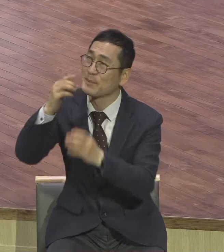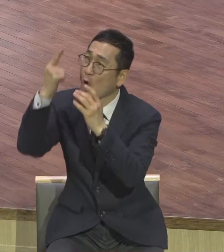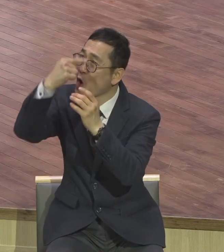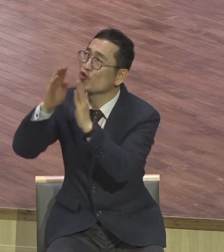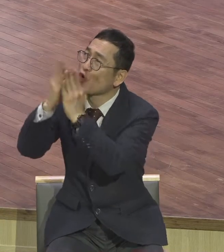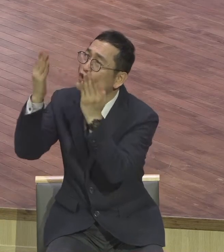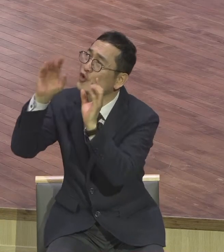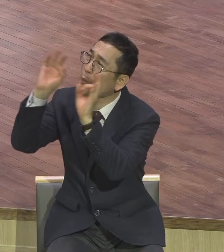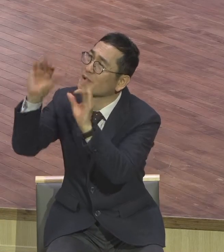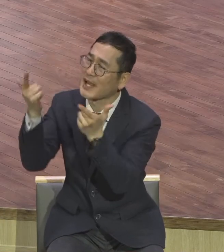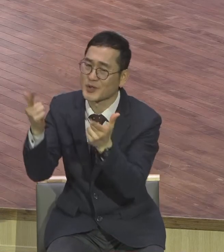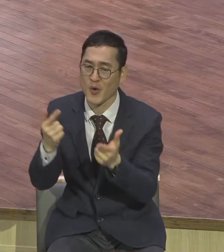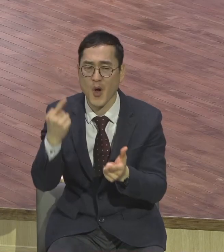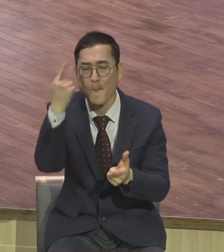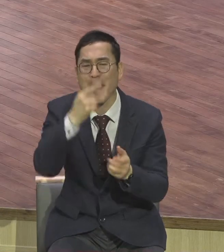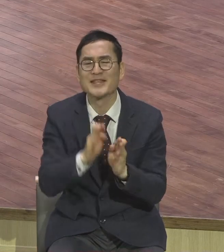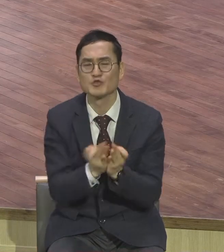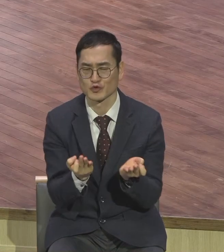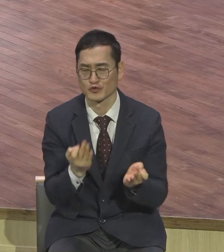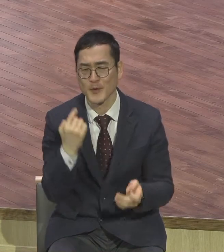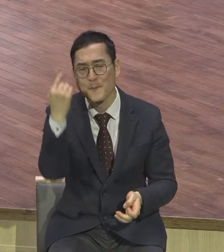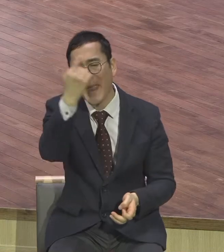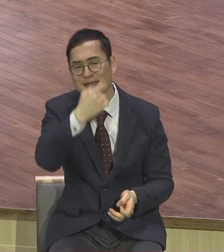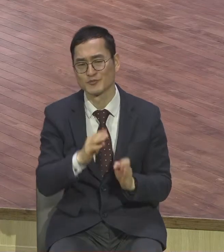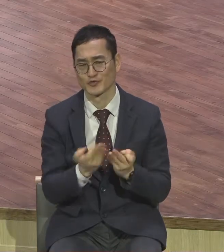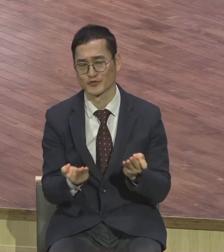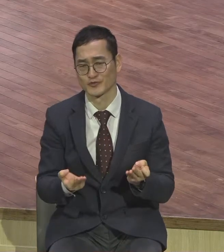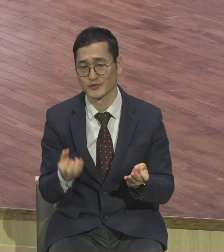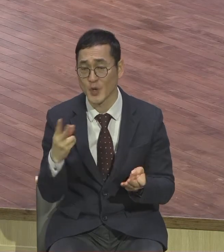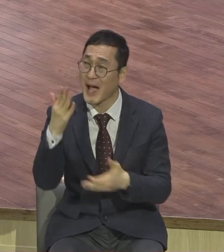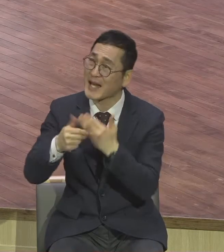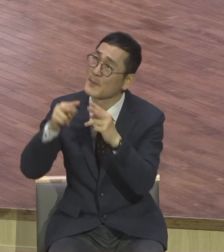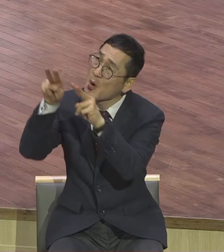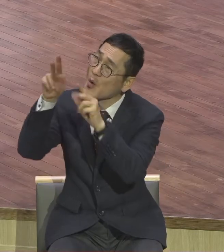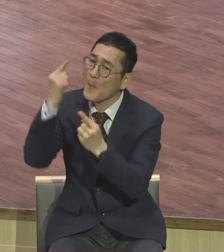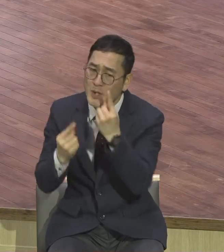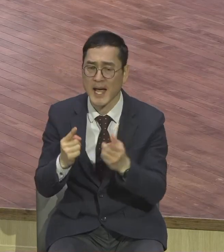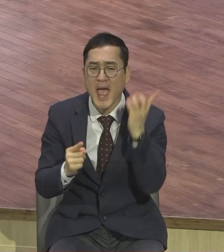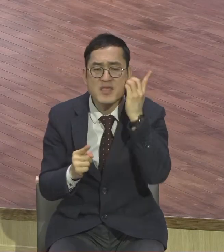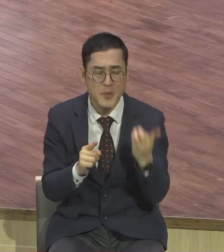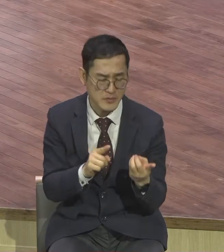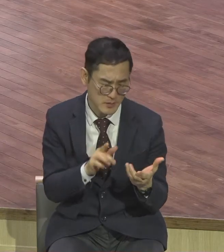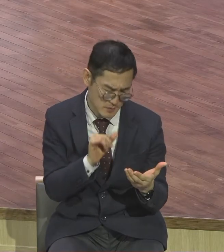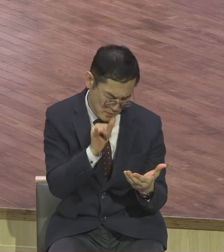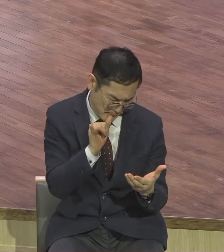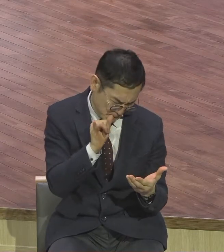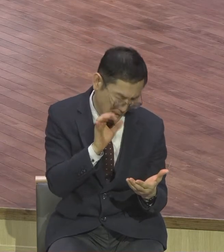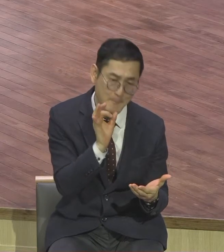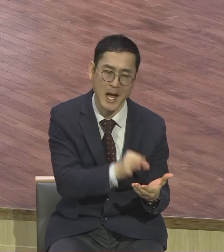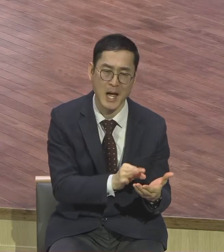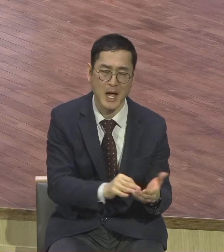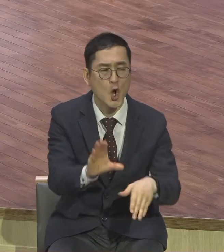하나님 얼굴을 바람을 보다 핸드폰을 더 많이 봐 컴퓨터를 더 많이 봐